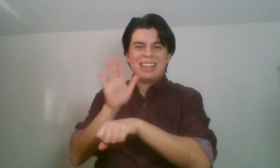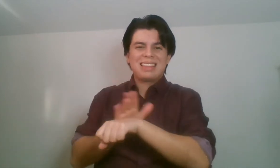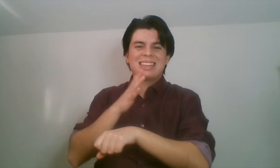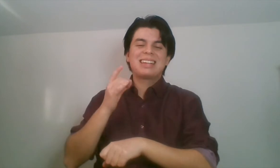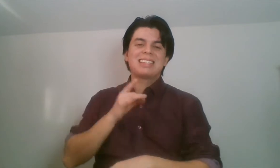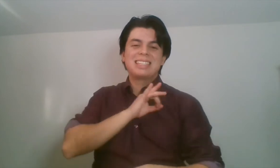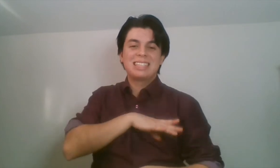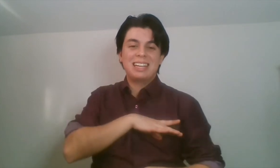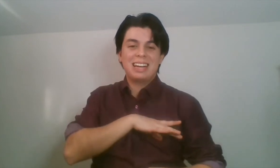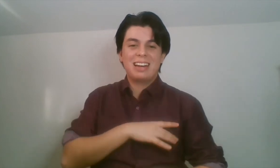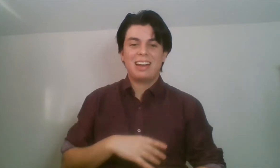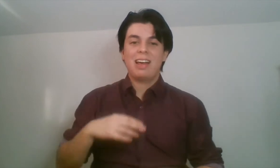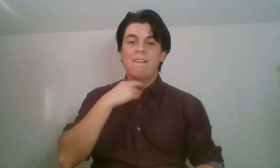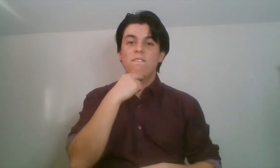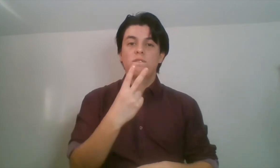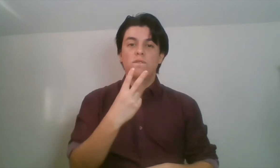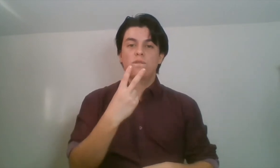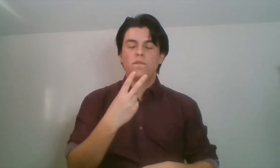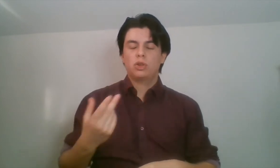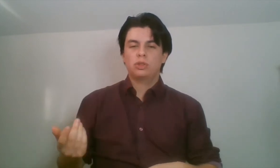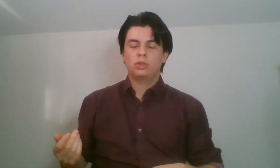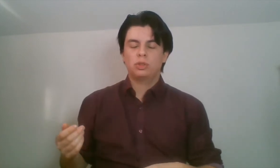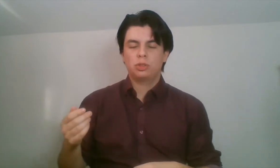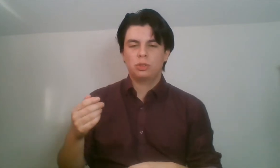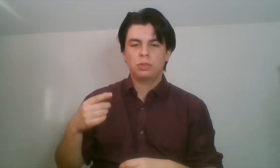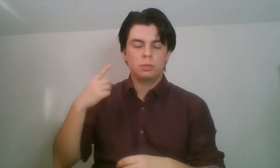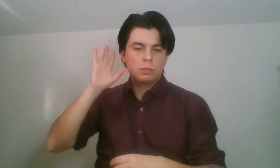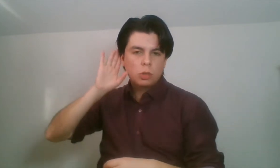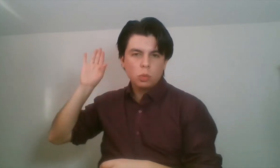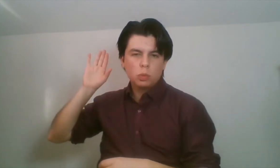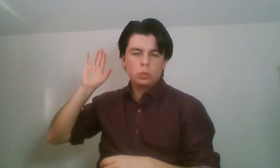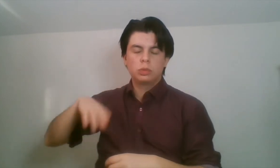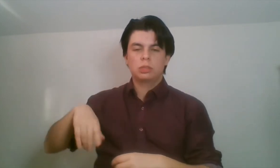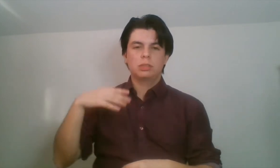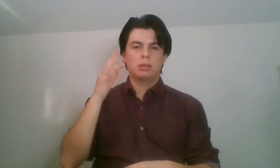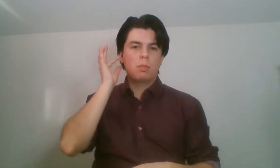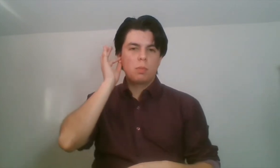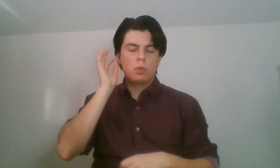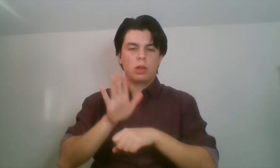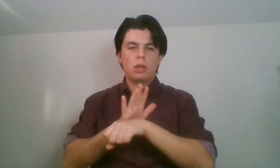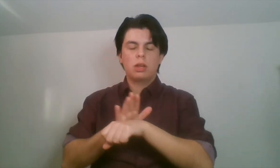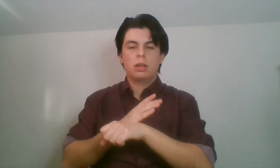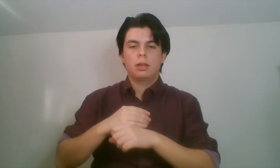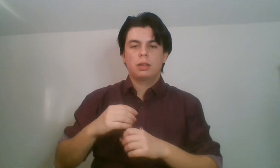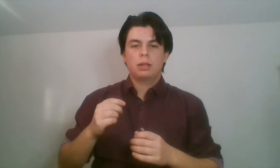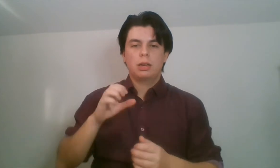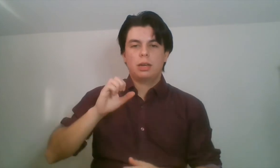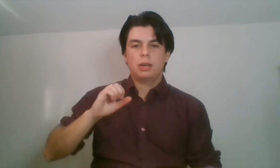de la ciudad, dentro del espacio urbano, una mezcla entre lo público y lo privado.